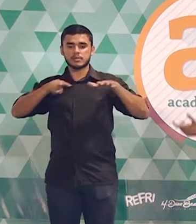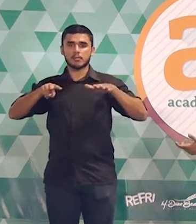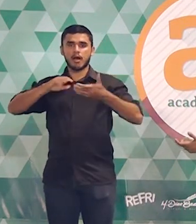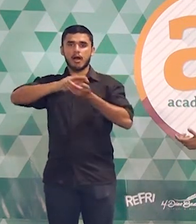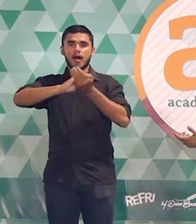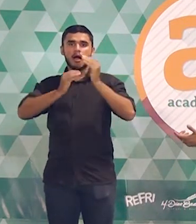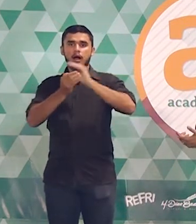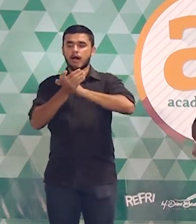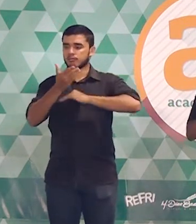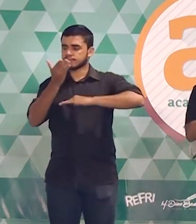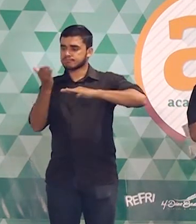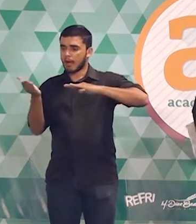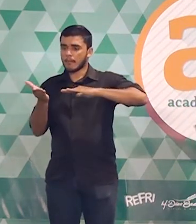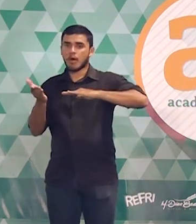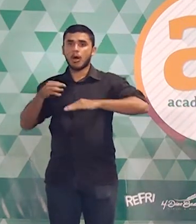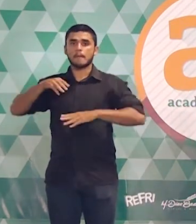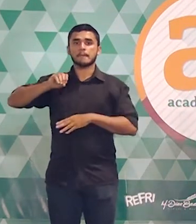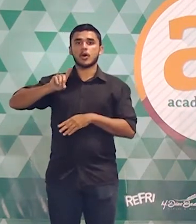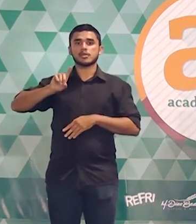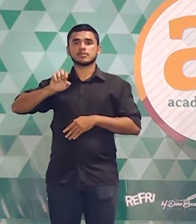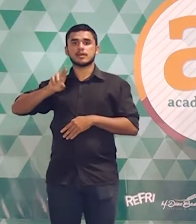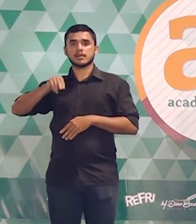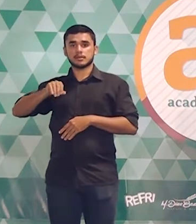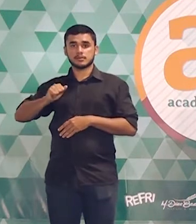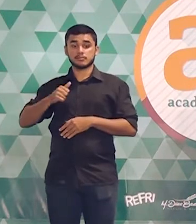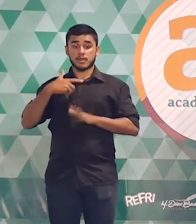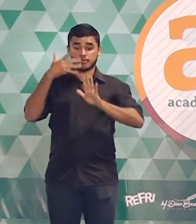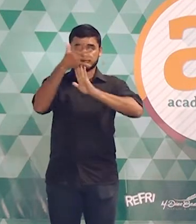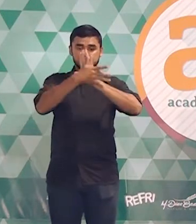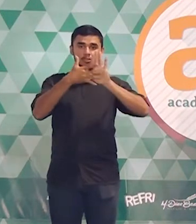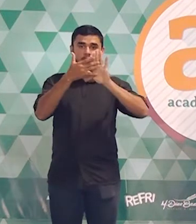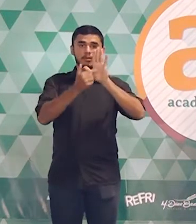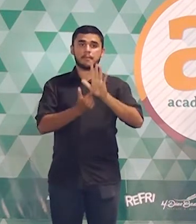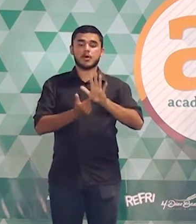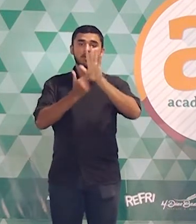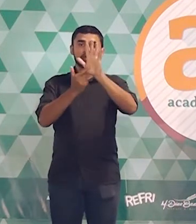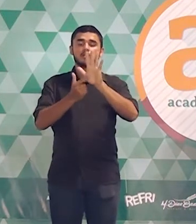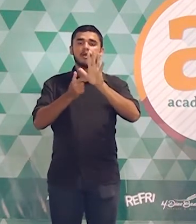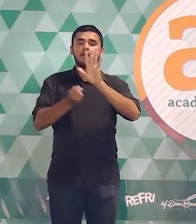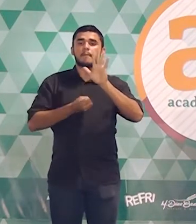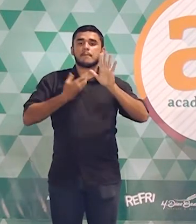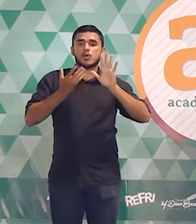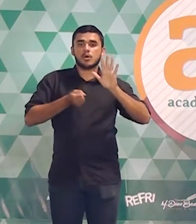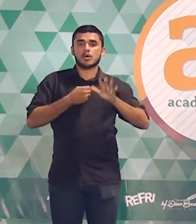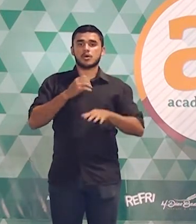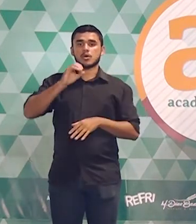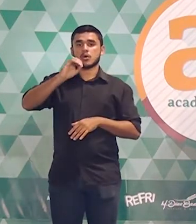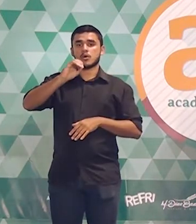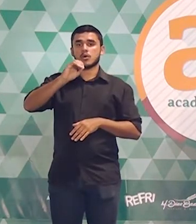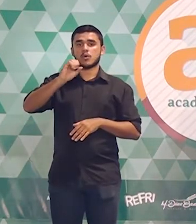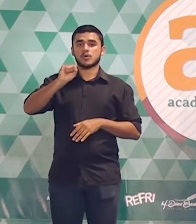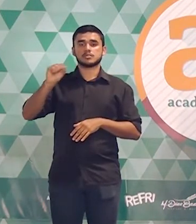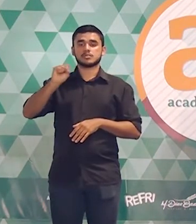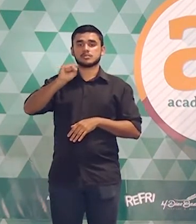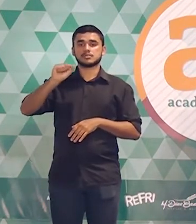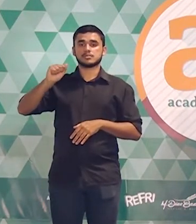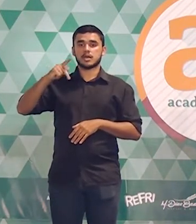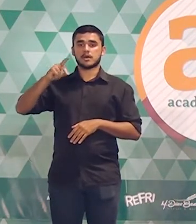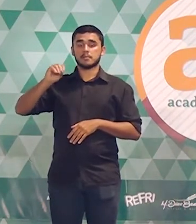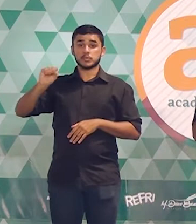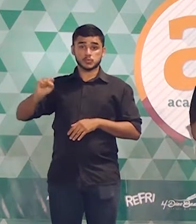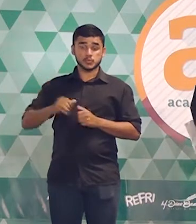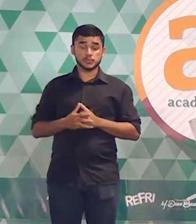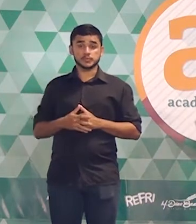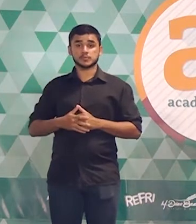poema dele, abre a Semana de Arte Moderna. Um poema chamado Os Sapos. Agora,